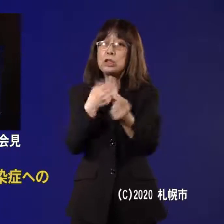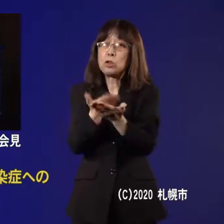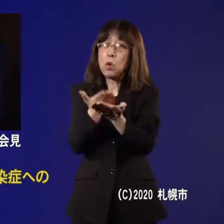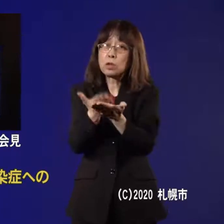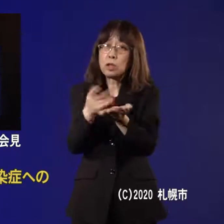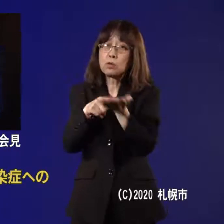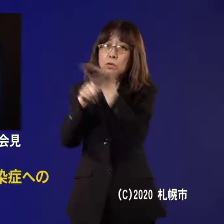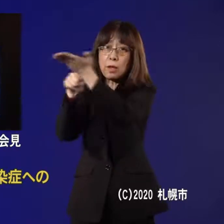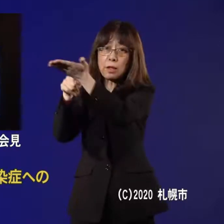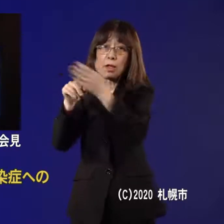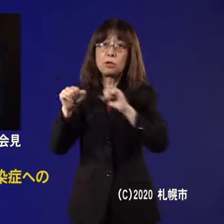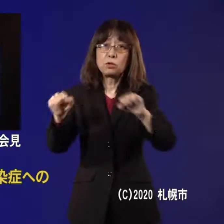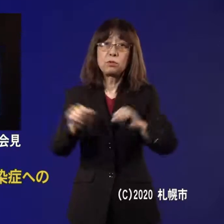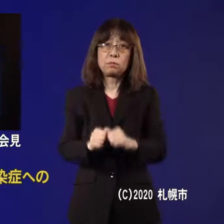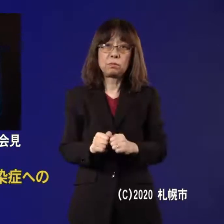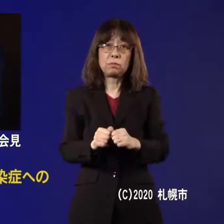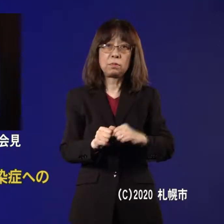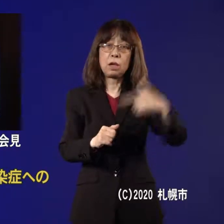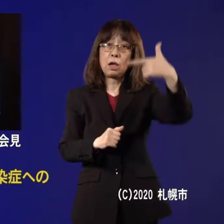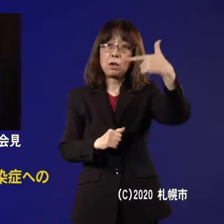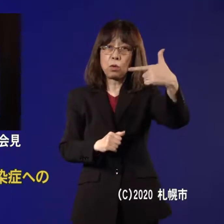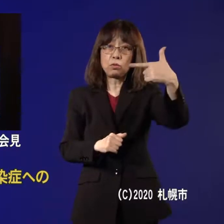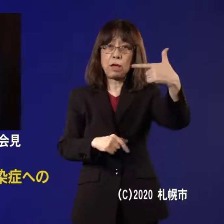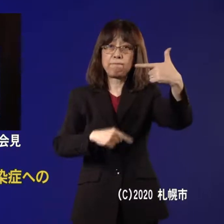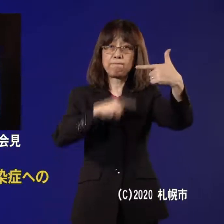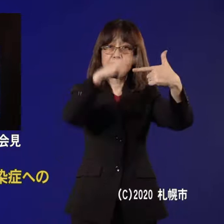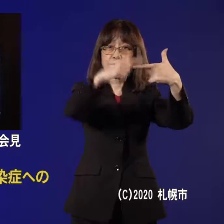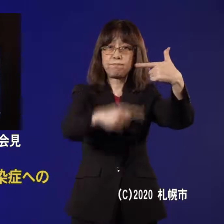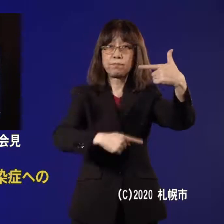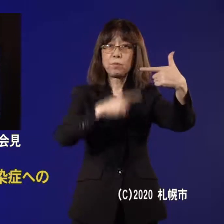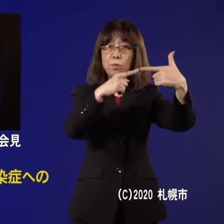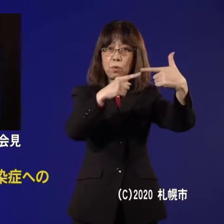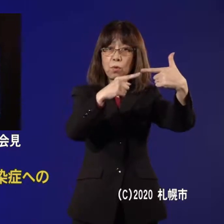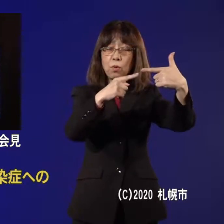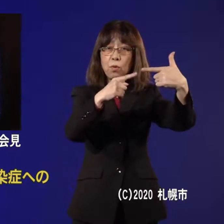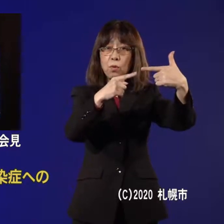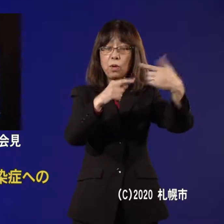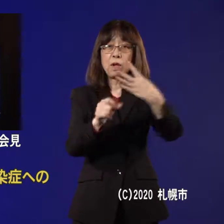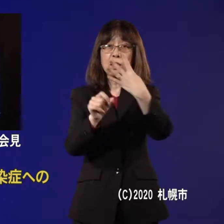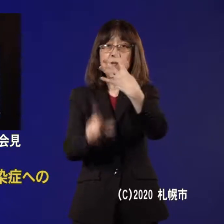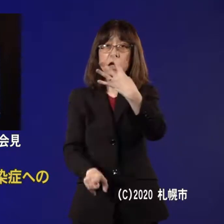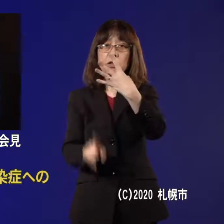この6点を12日の日に